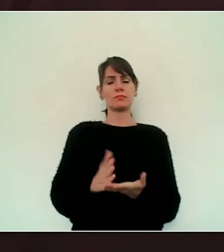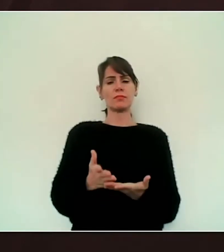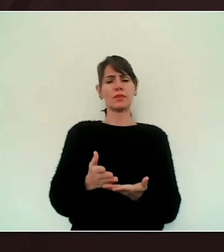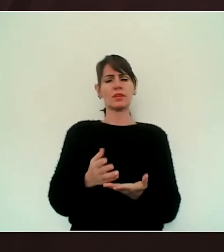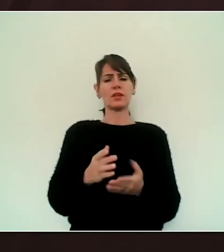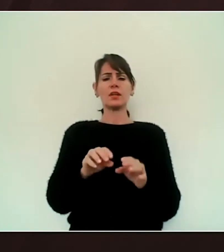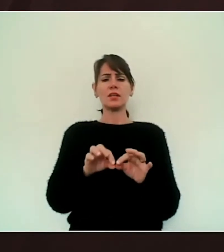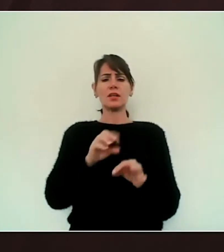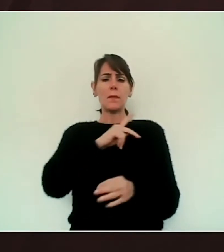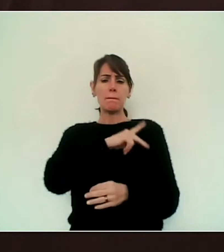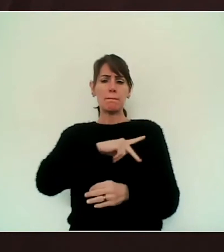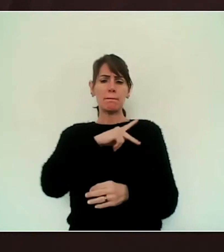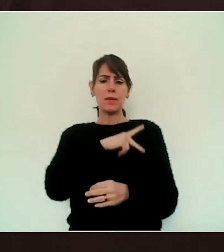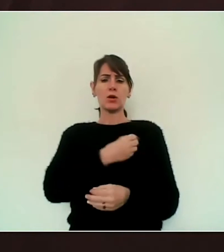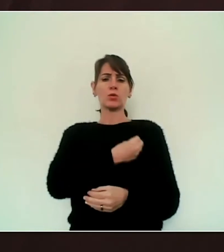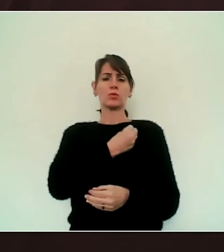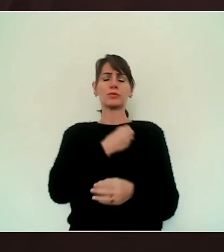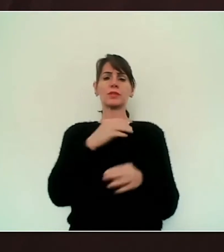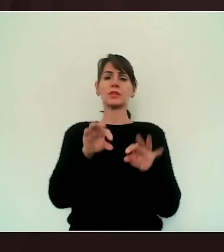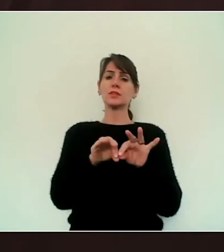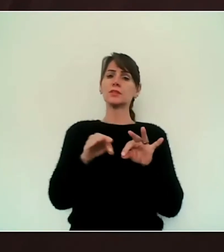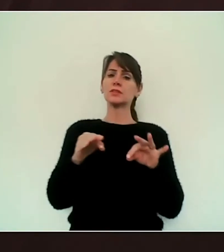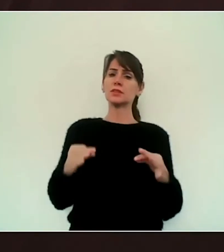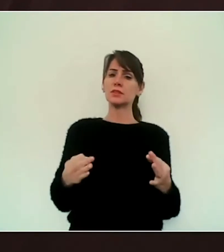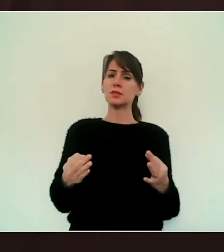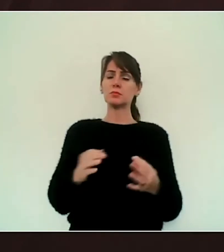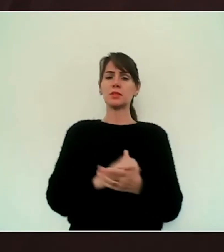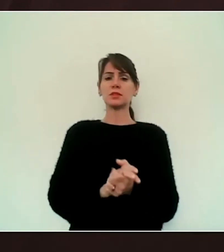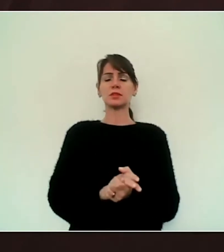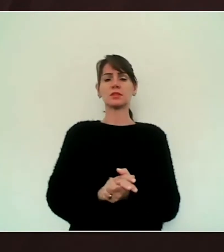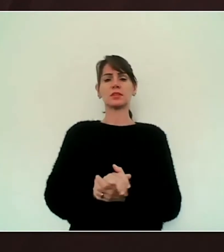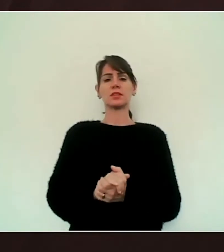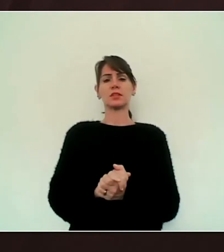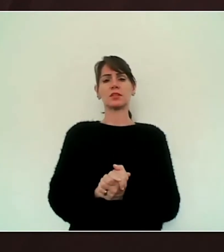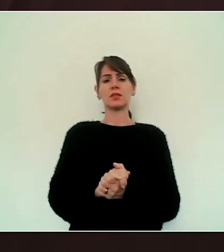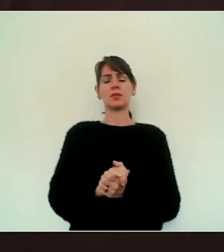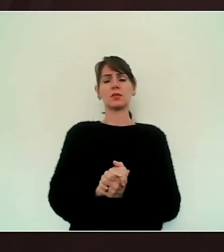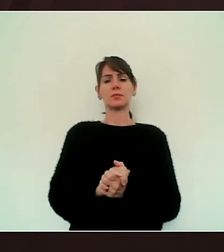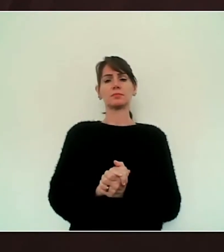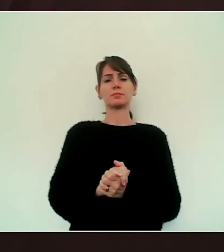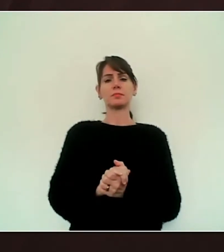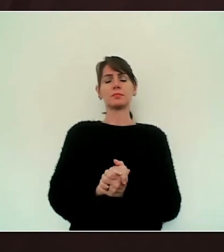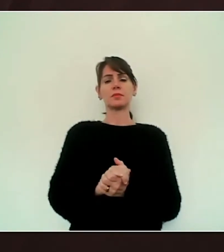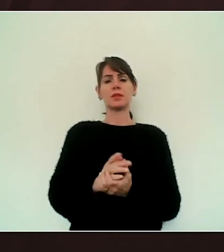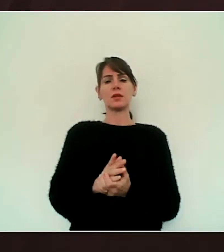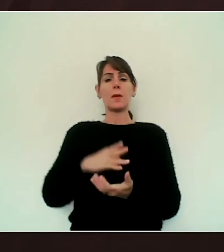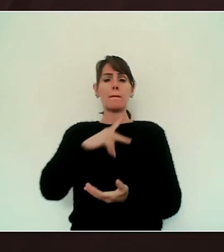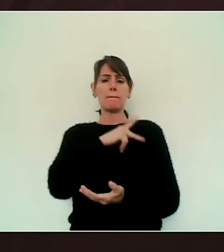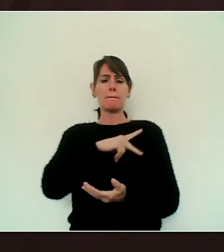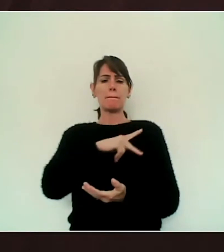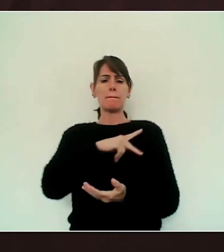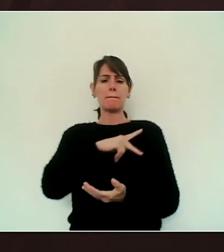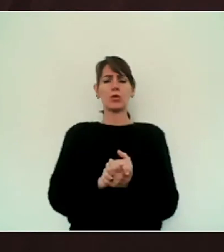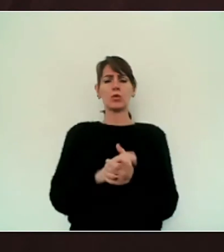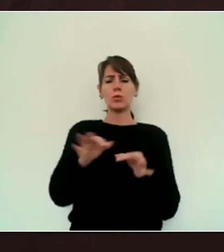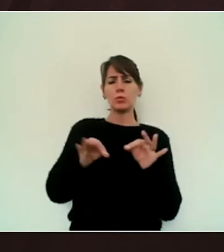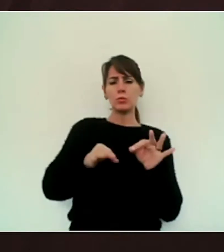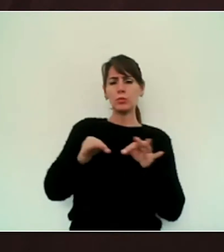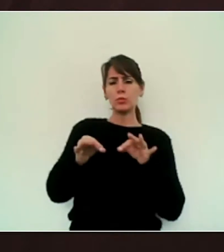a vida de Paulo seja um exemplo para nós de abnegação, de labor de amor, não é isso? Nada visando para